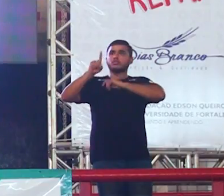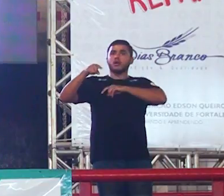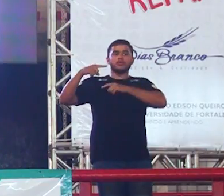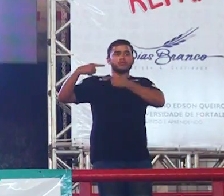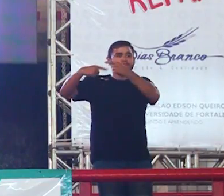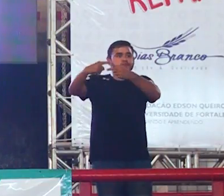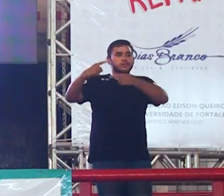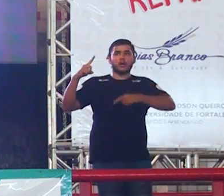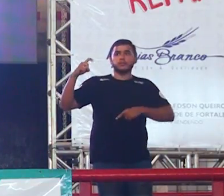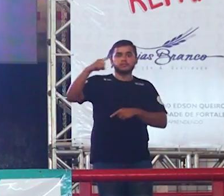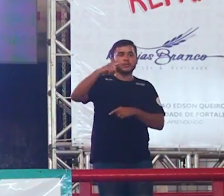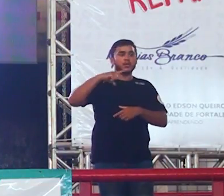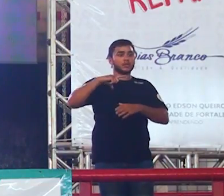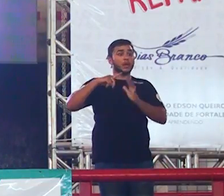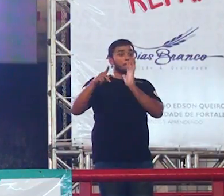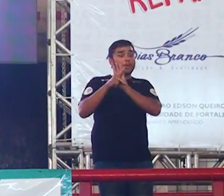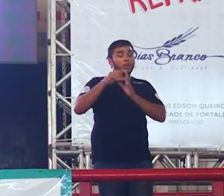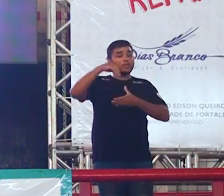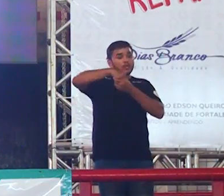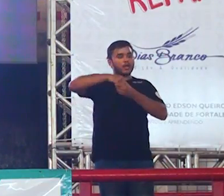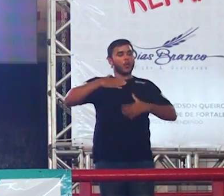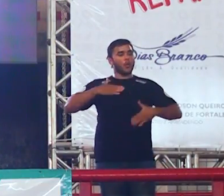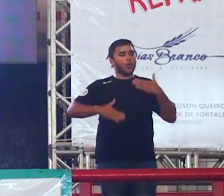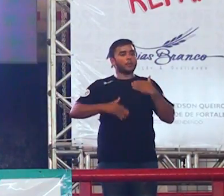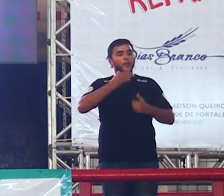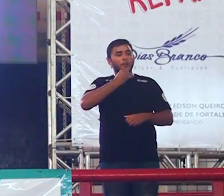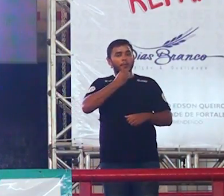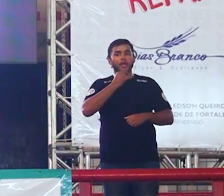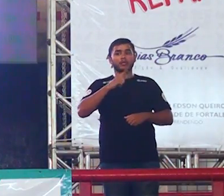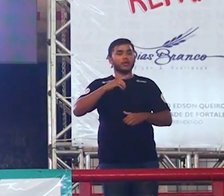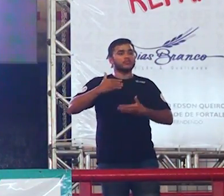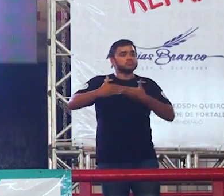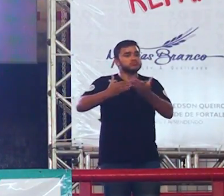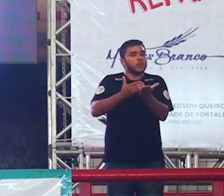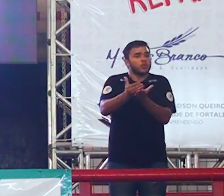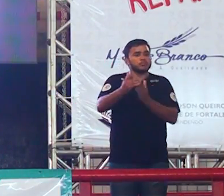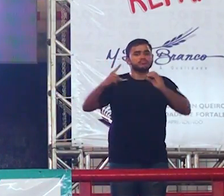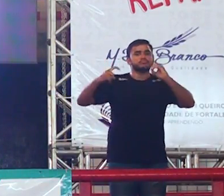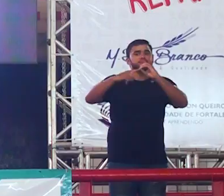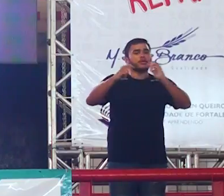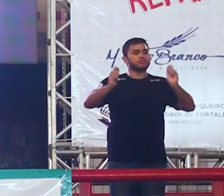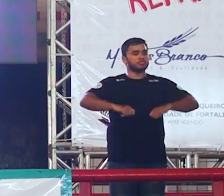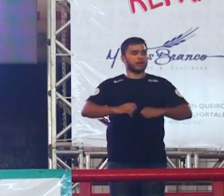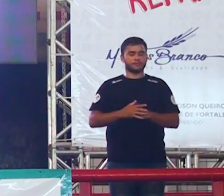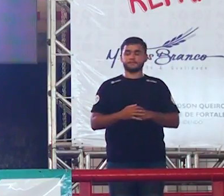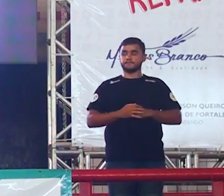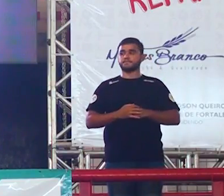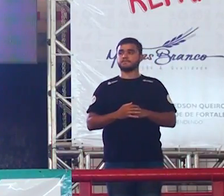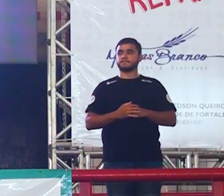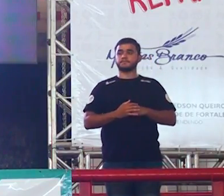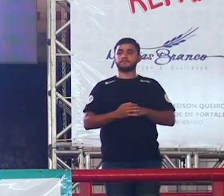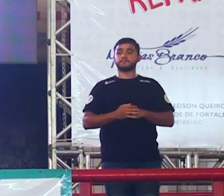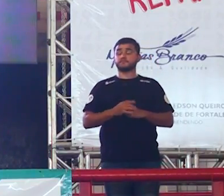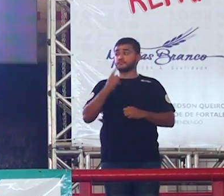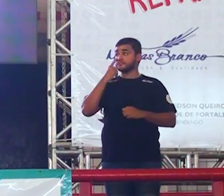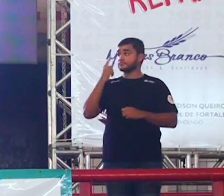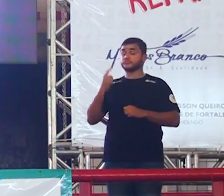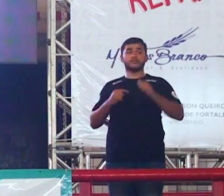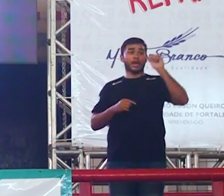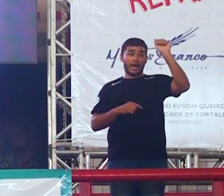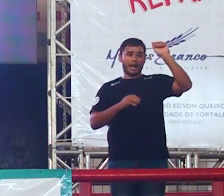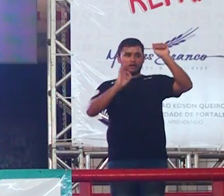estimular os túbulos seminíferos à espermatogênese. Ok? Vamos ver os outros itens porque está